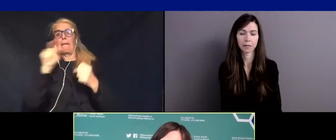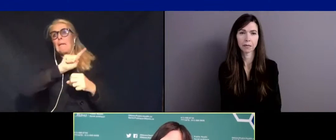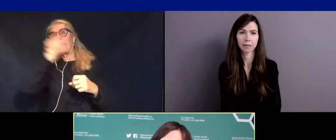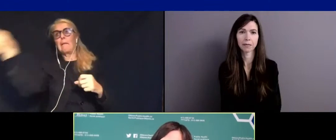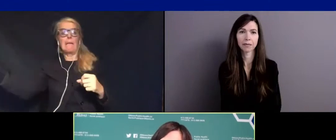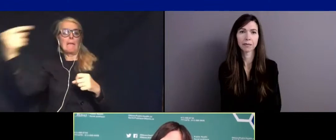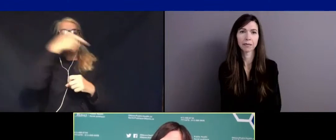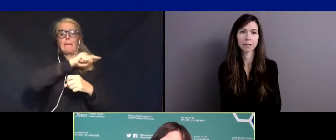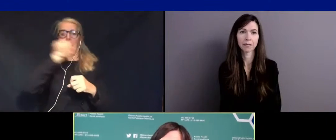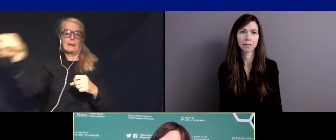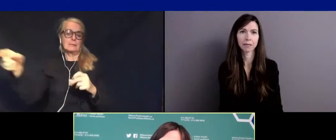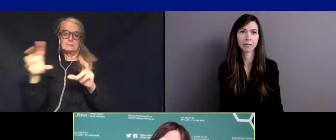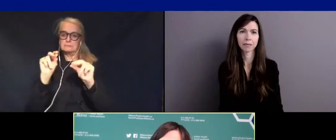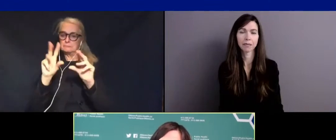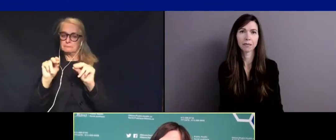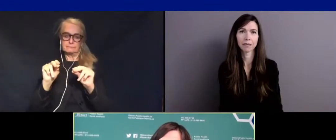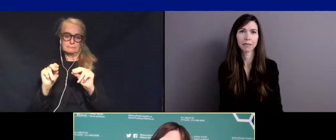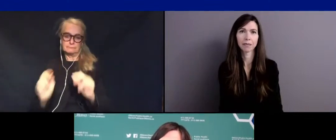région.